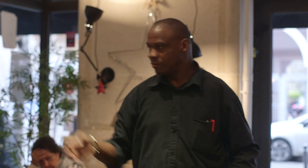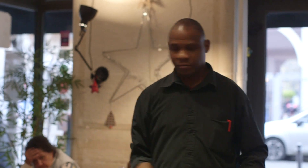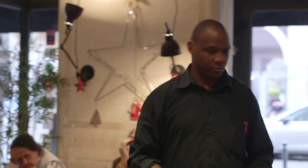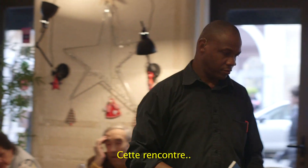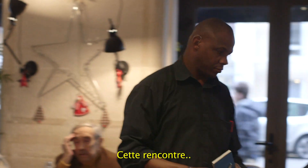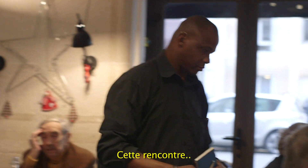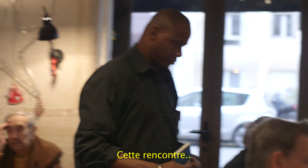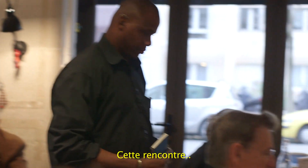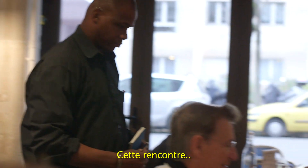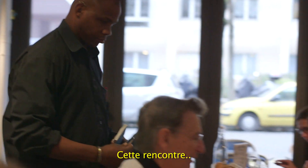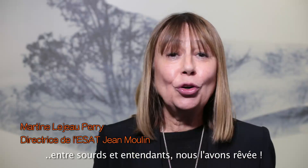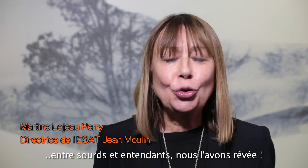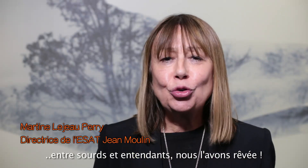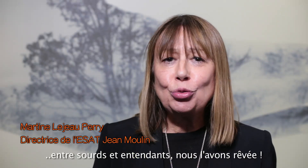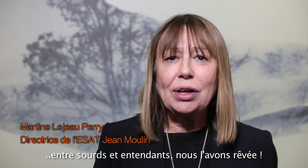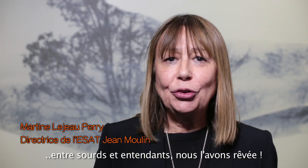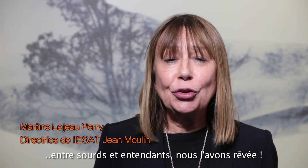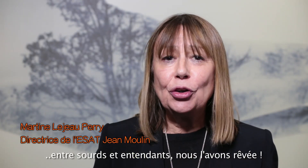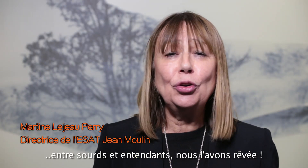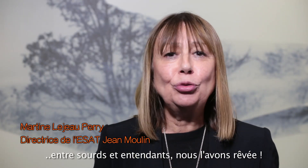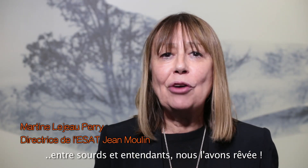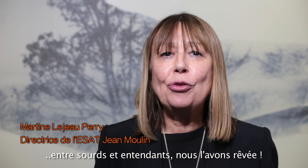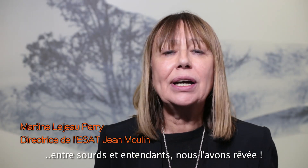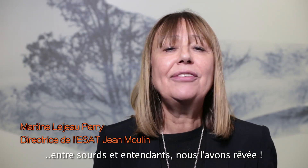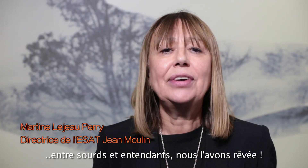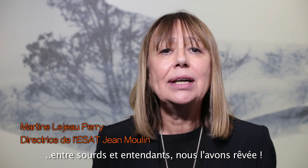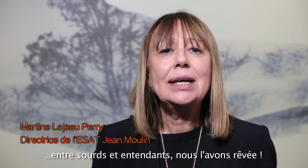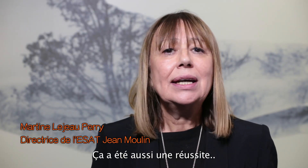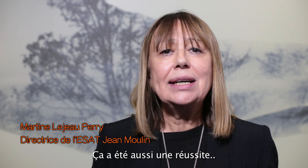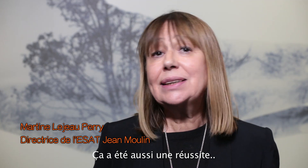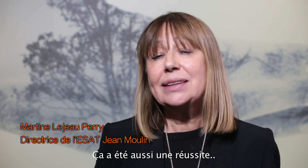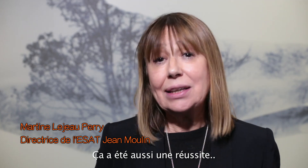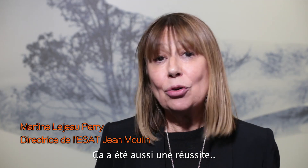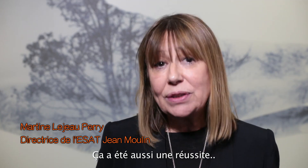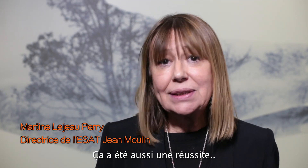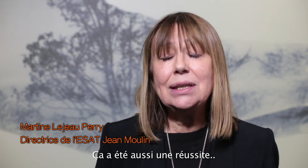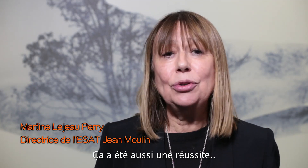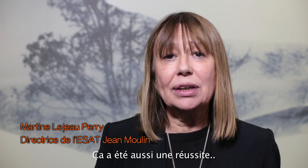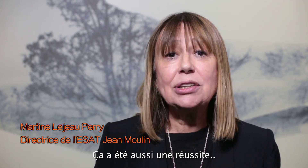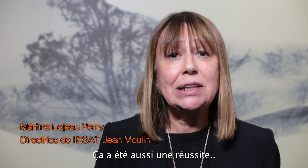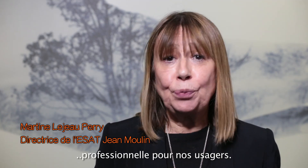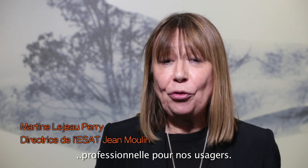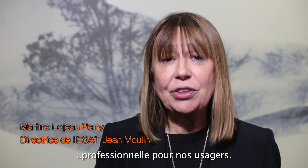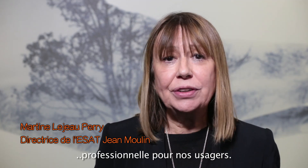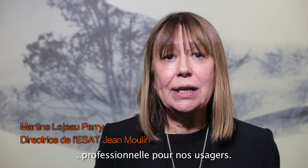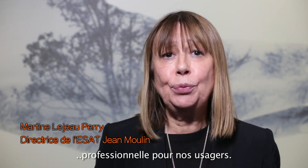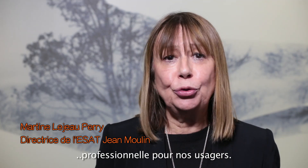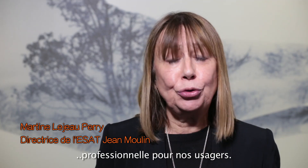Cette rencontre entre sourds et entendants, nous l'avons rêvé et ça a été aussi une réussite professionnelle pour nos